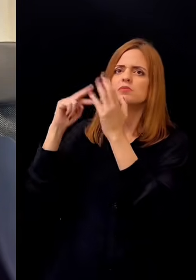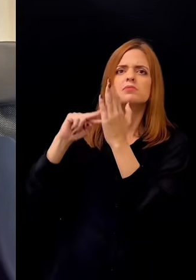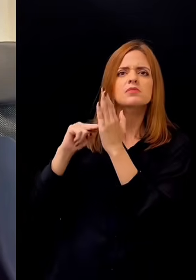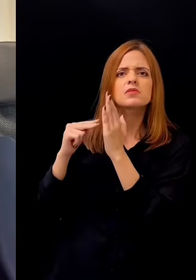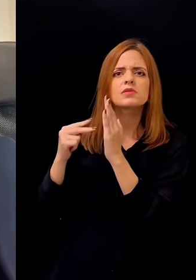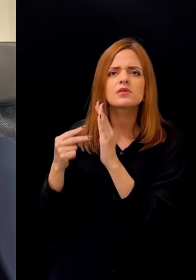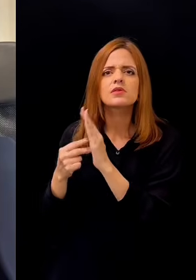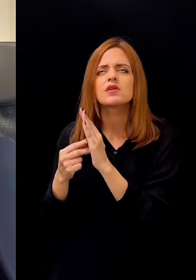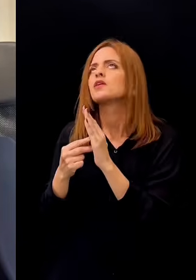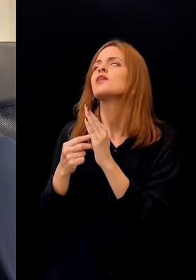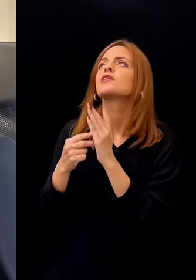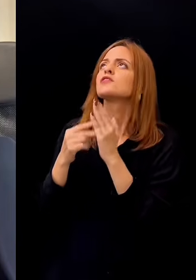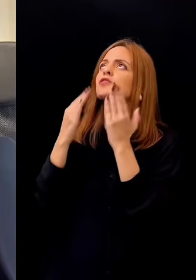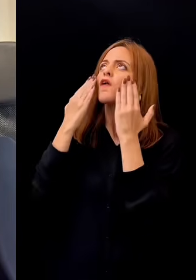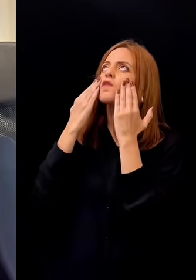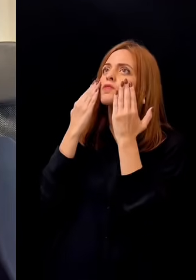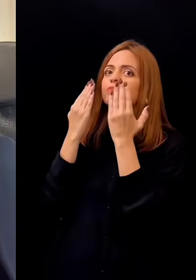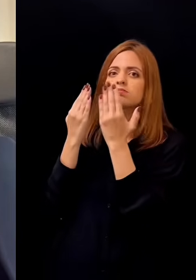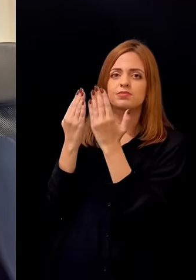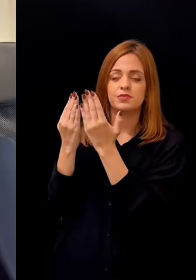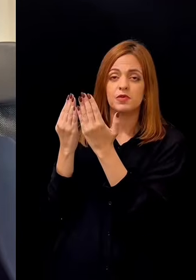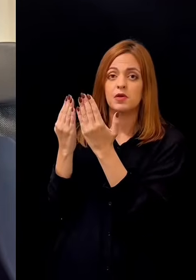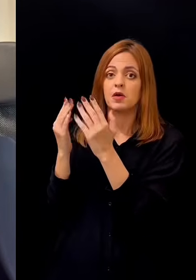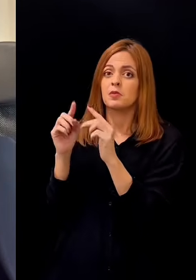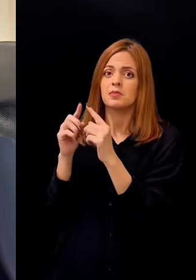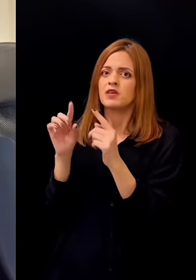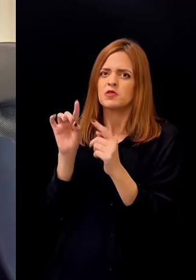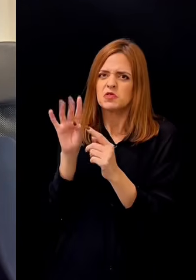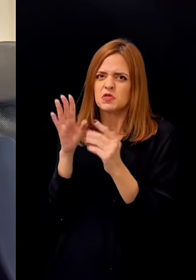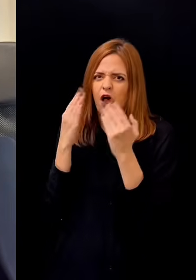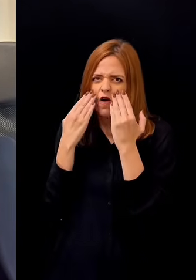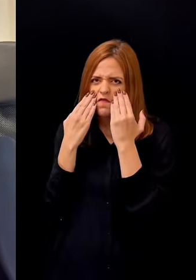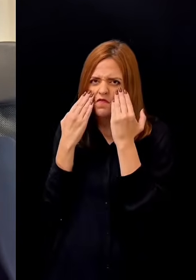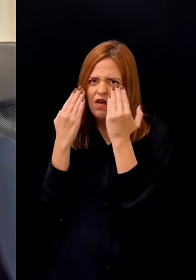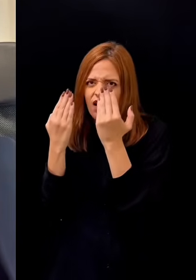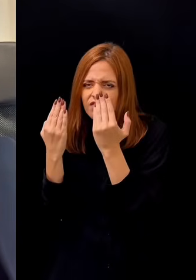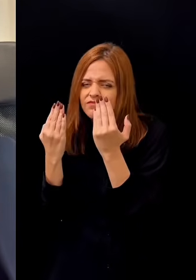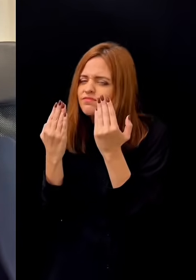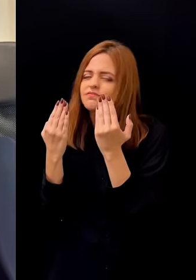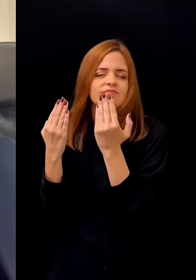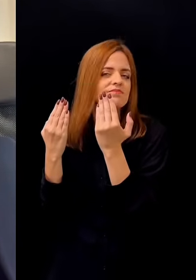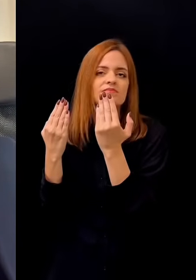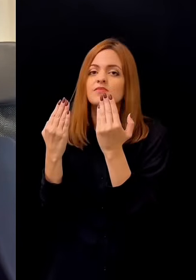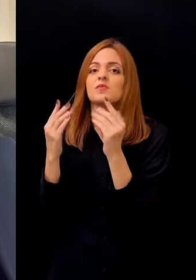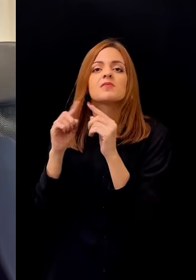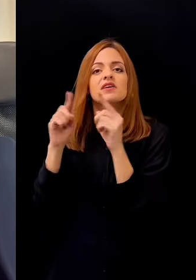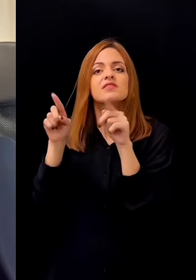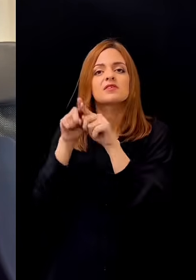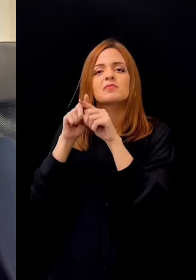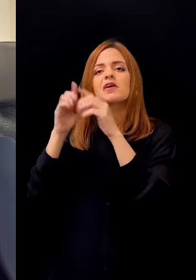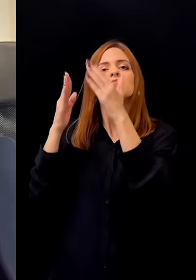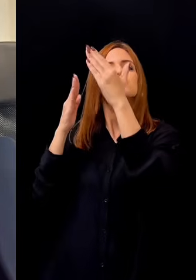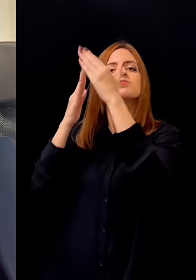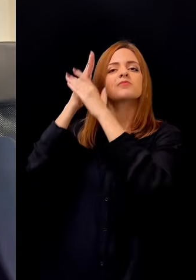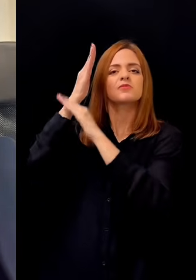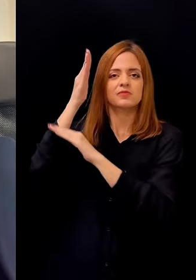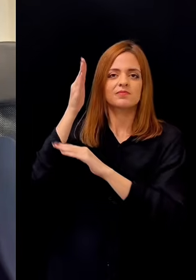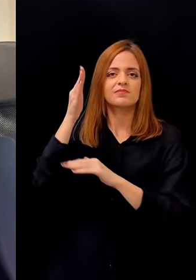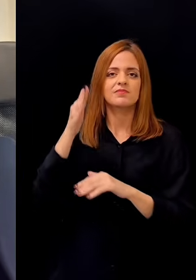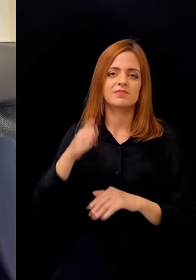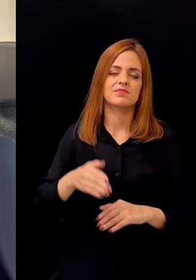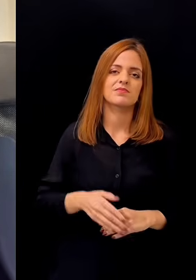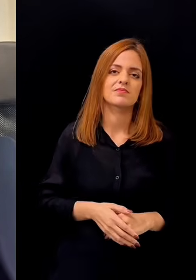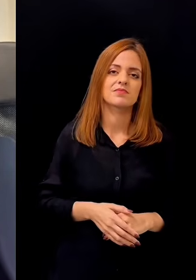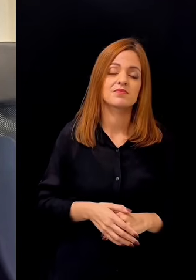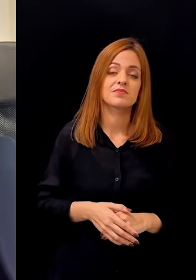Venha ver o reino de Deus, mas não só vê-lo, mas também entrá-lo nele.